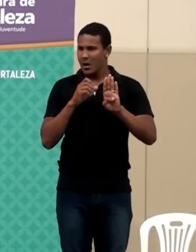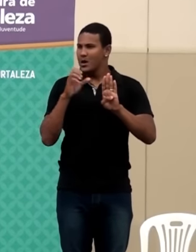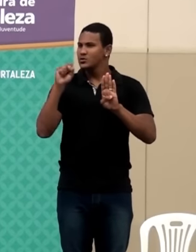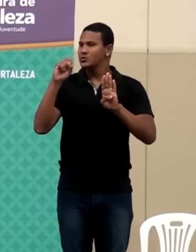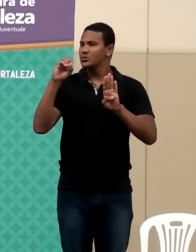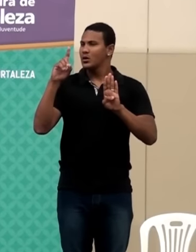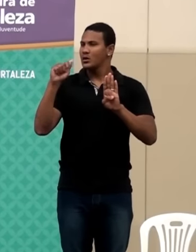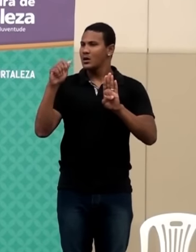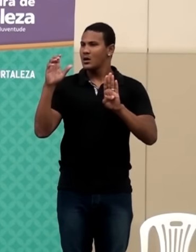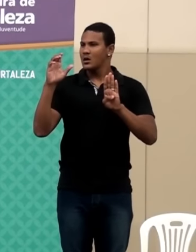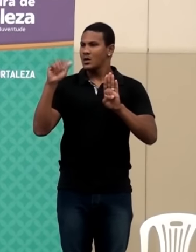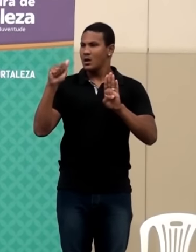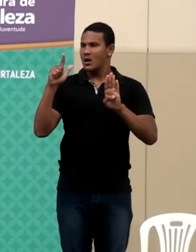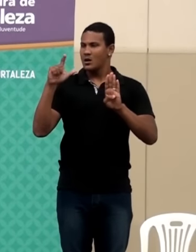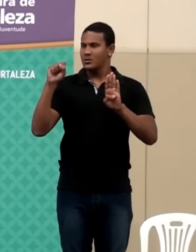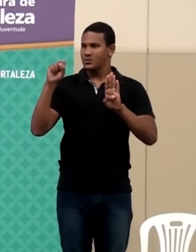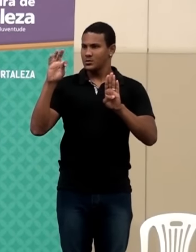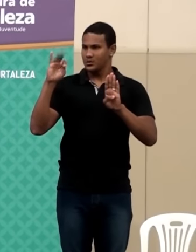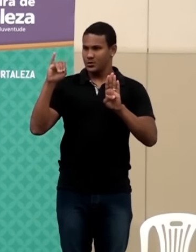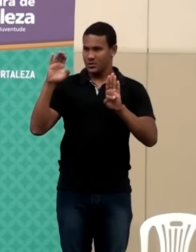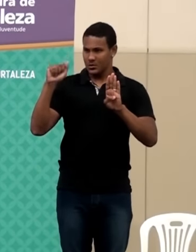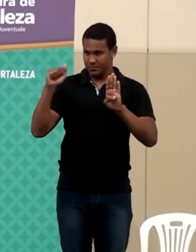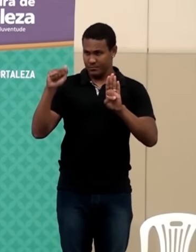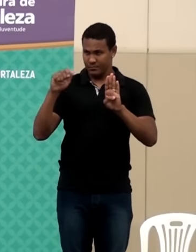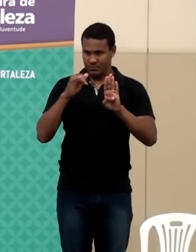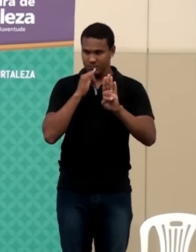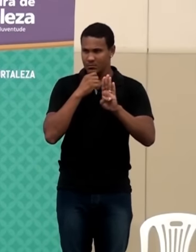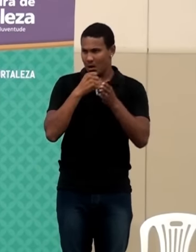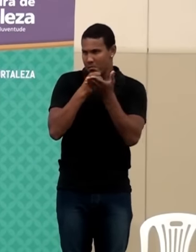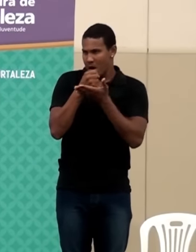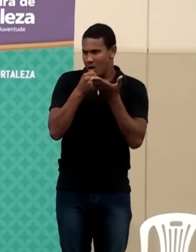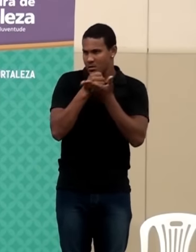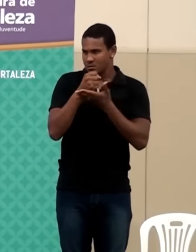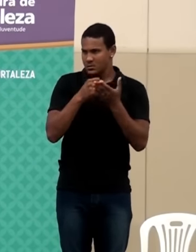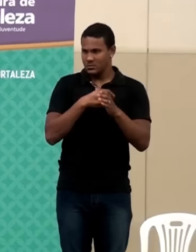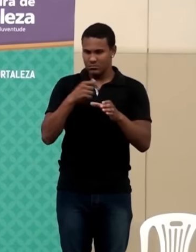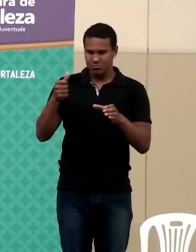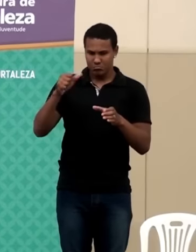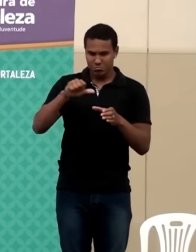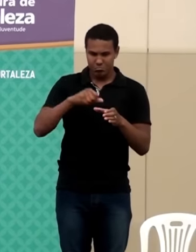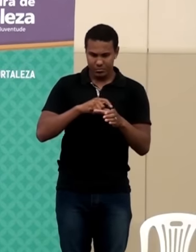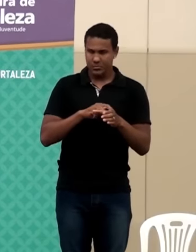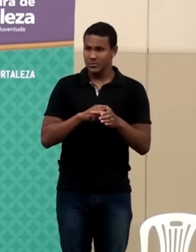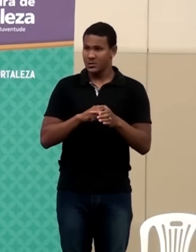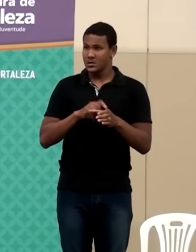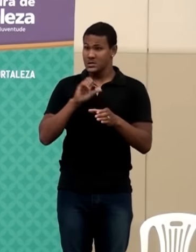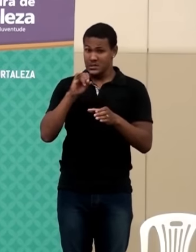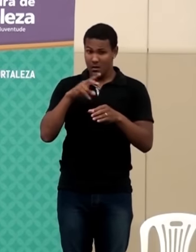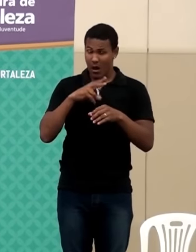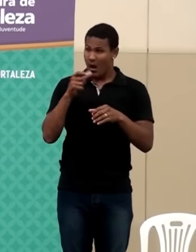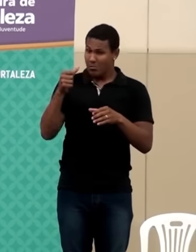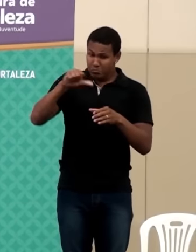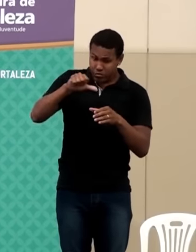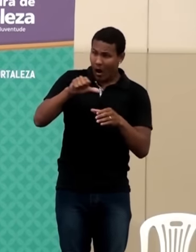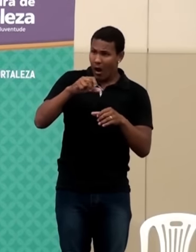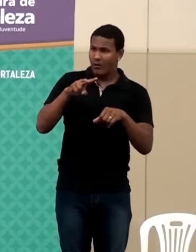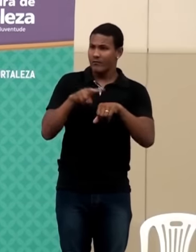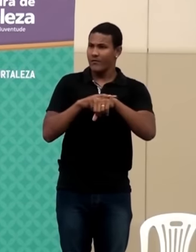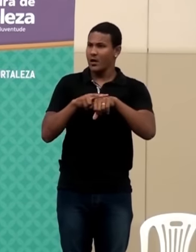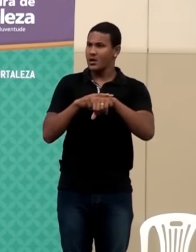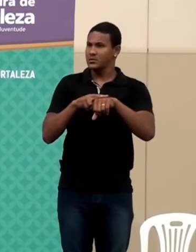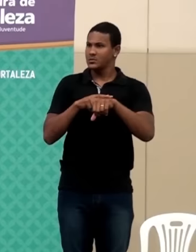o NaOH. É uma base. Então escreva aí do lado onde tem coloração final verde,